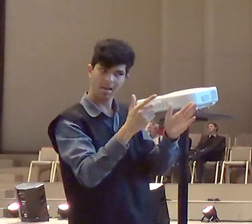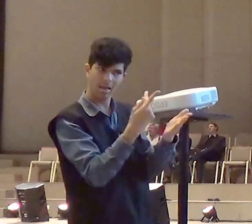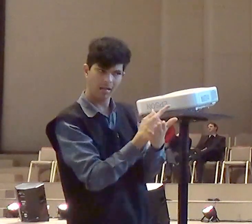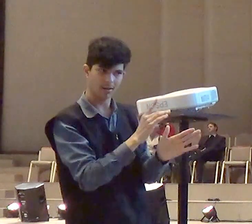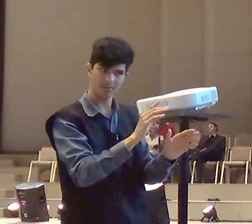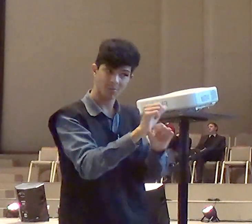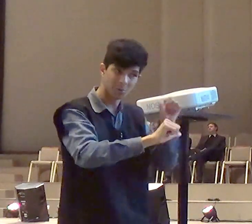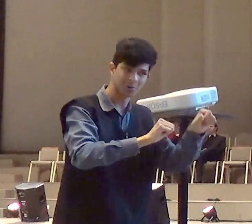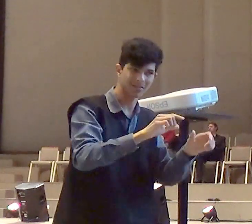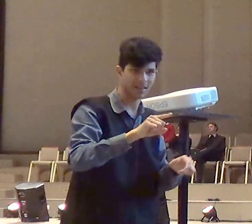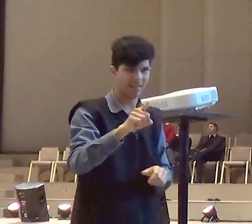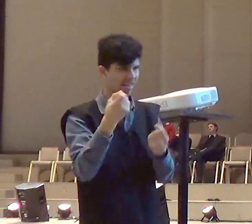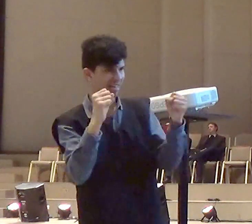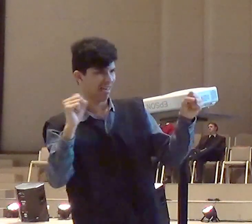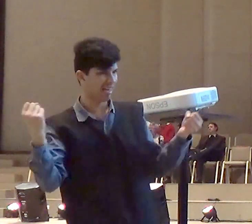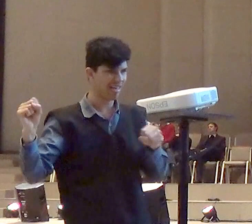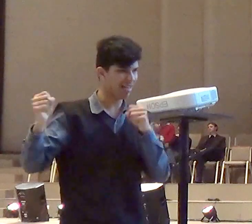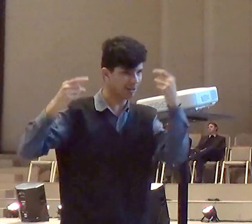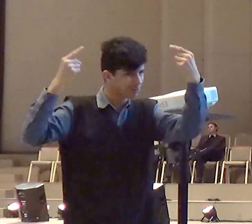se olhamos